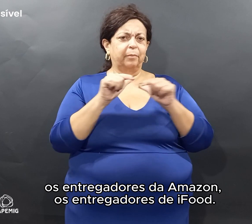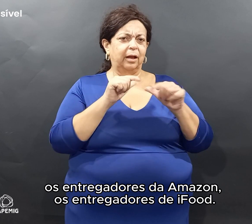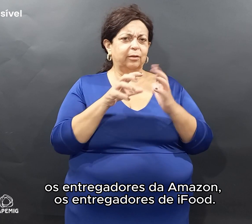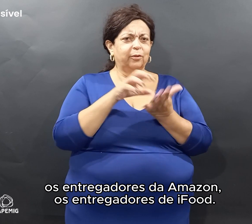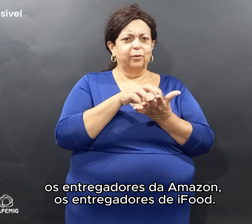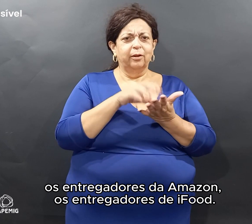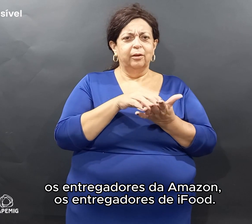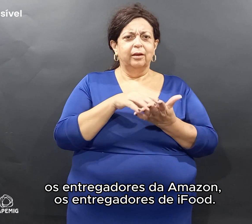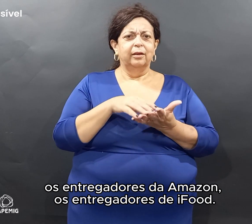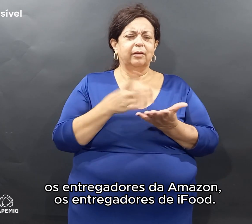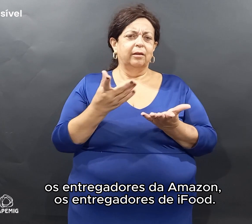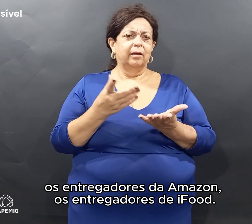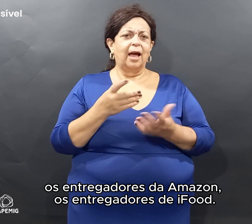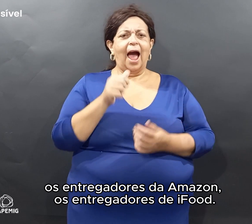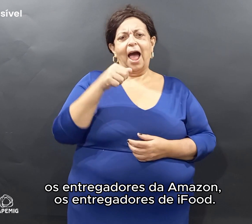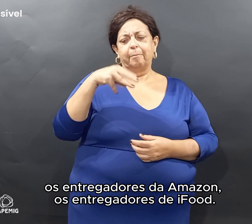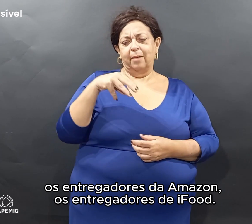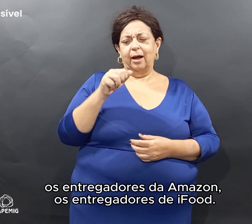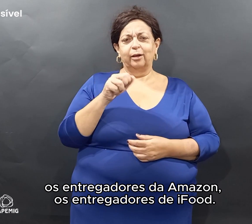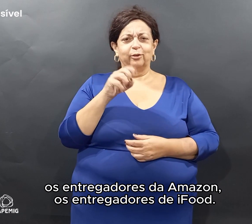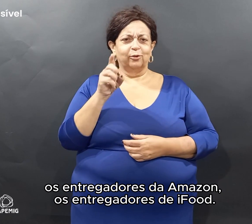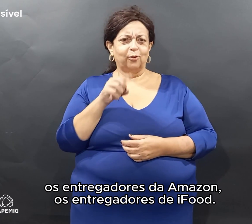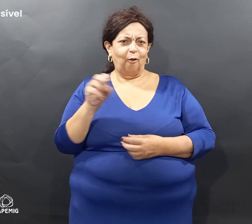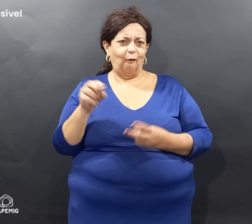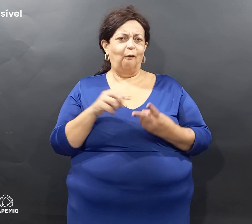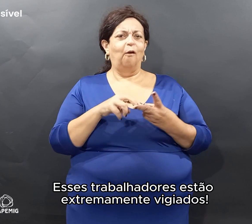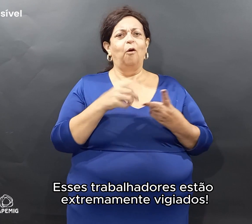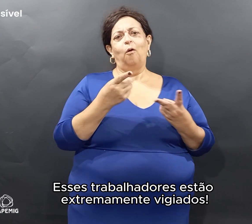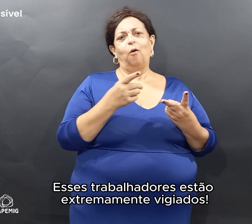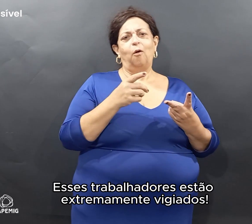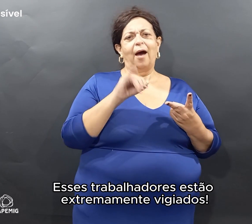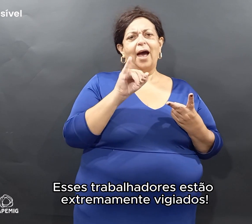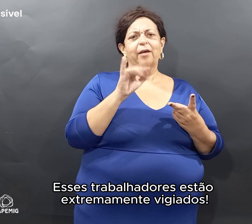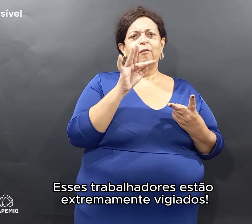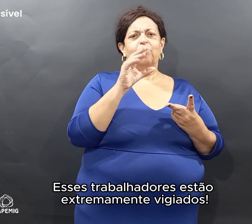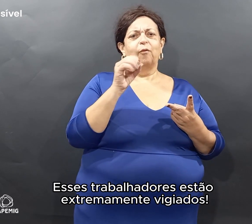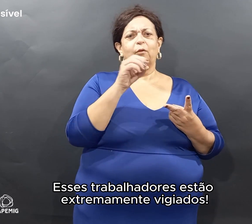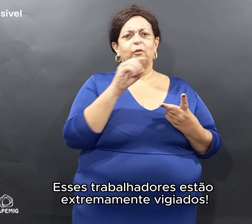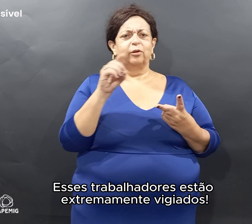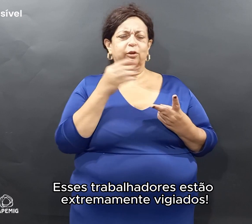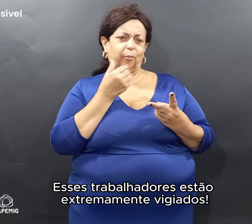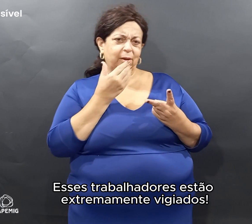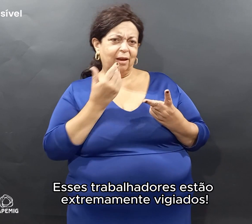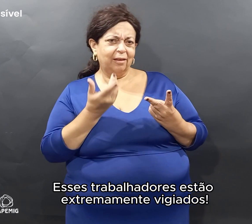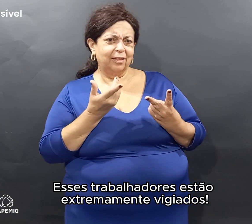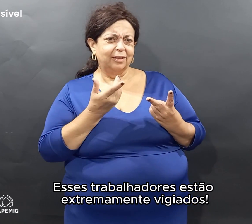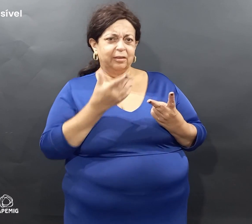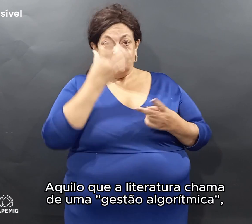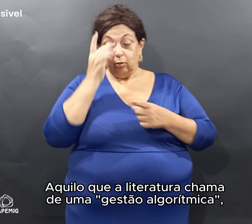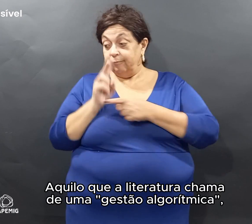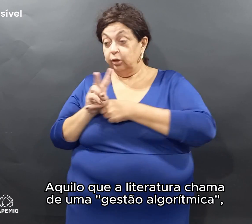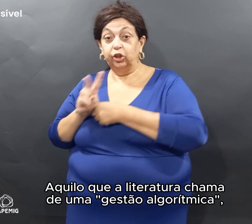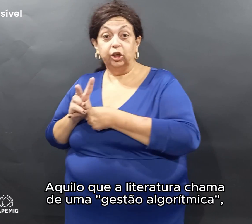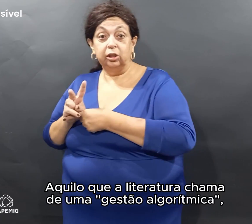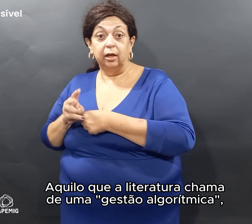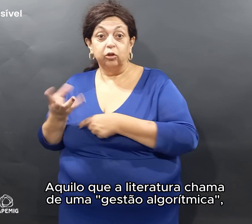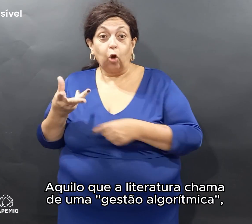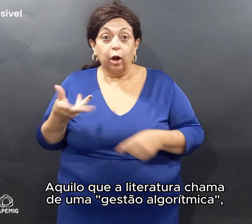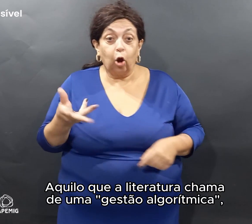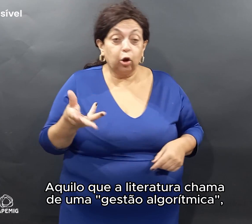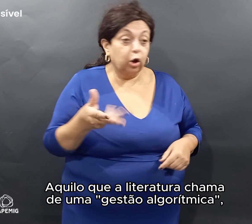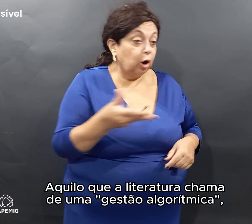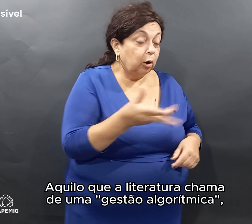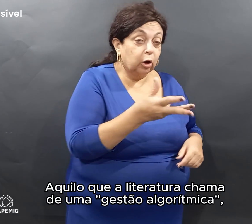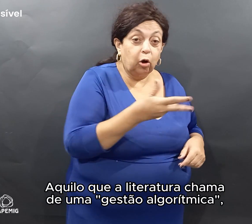os entregadores da Amazon, os entregadores de iFood. Esses trabalhadores, eles estão extremamente vigiados. Aquilo que a